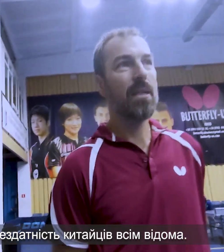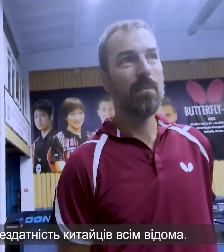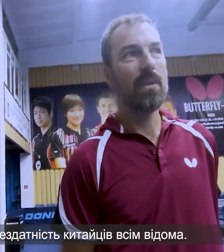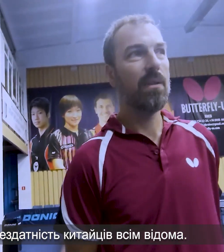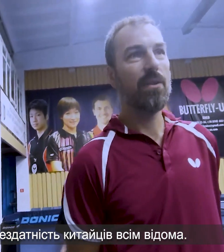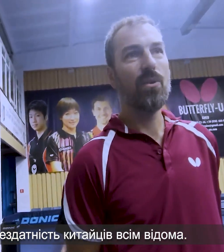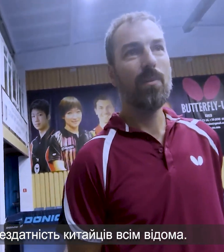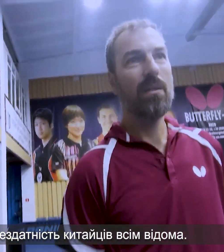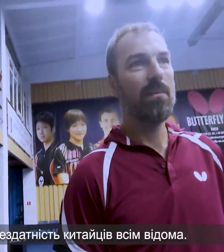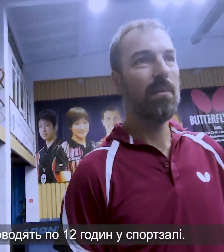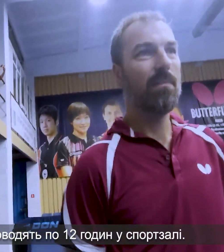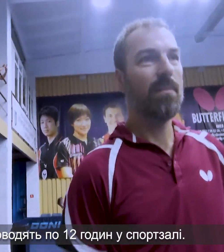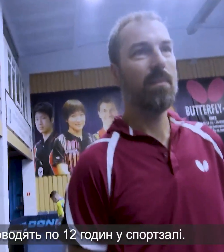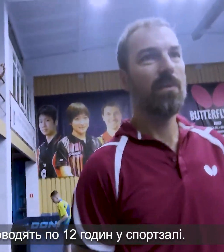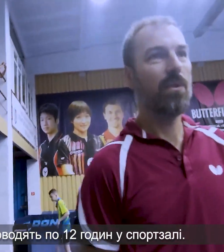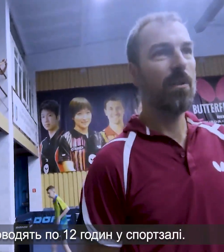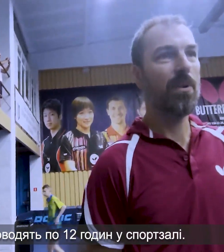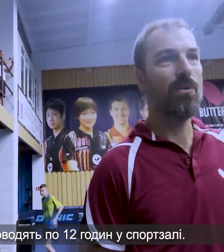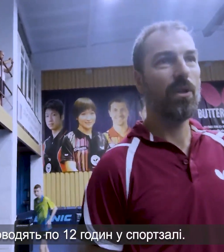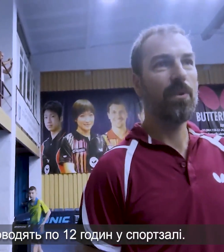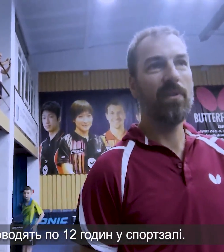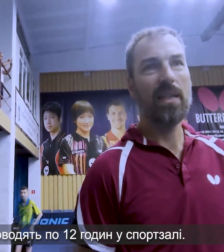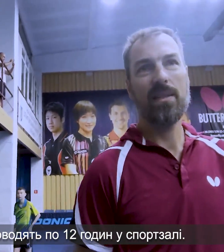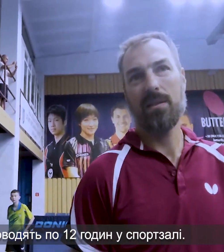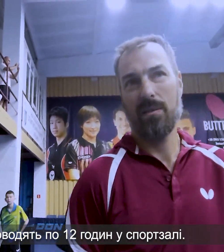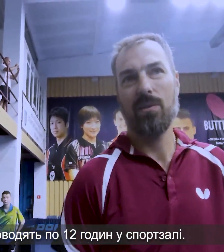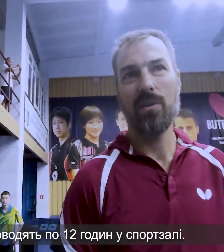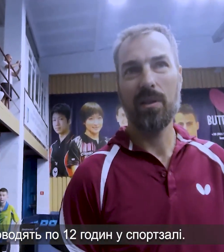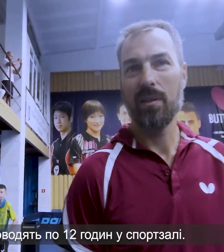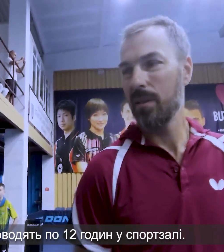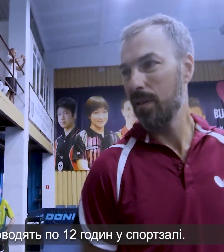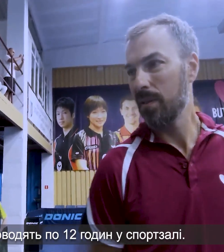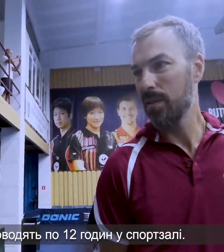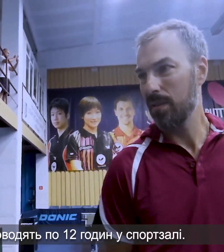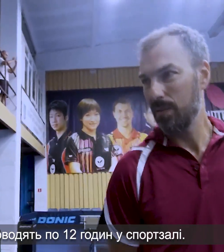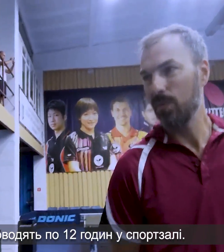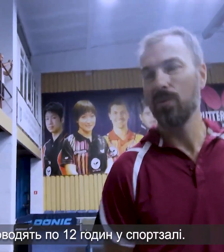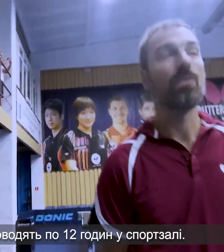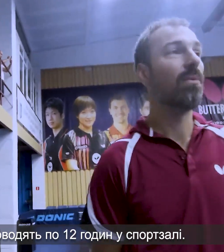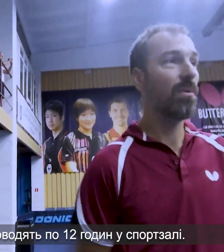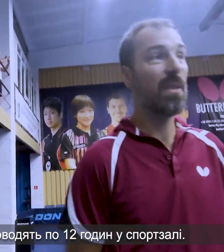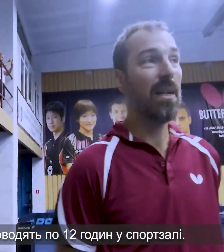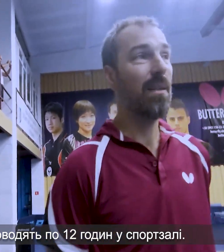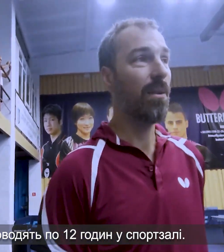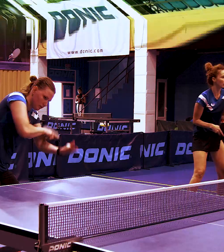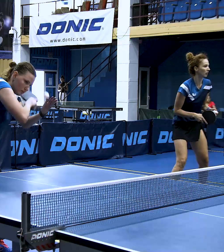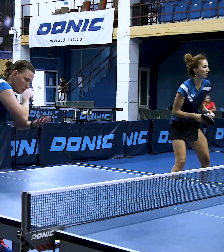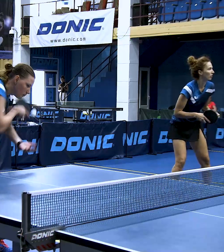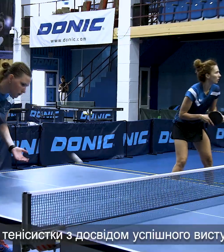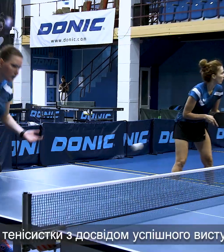всім відома. Вони проводять по 12 годин у залі.